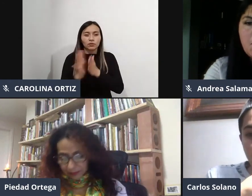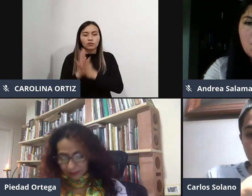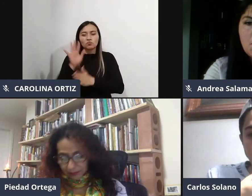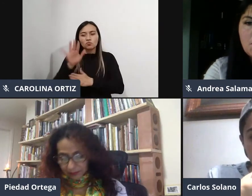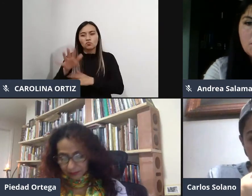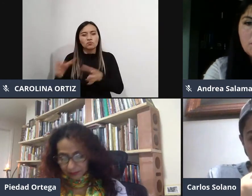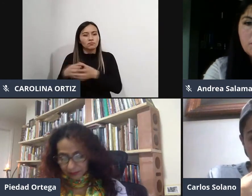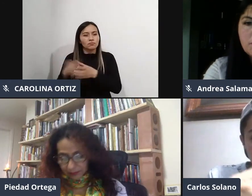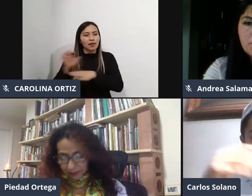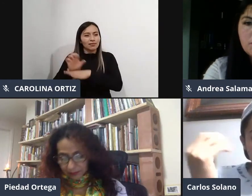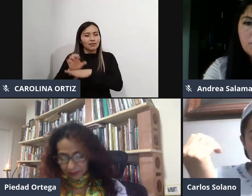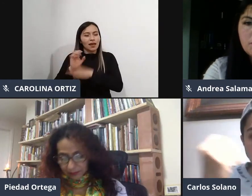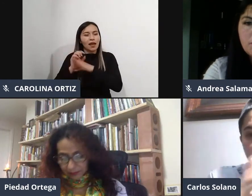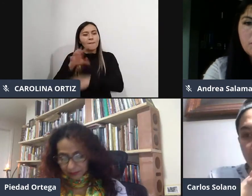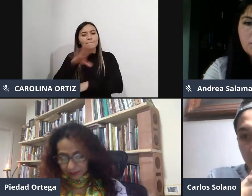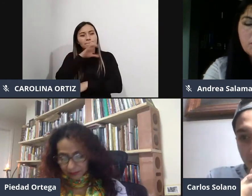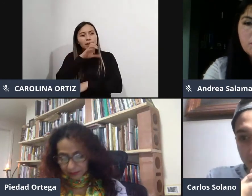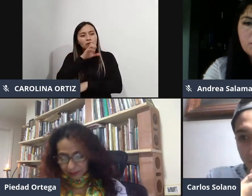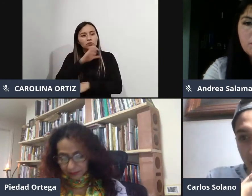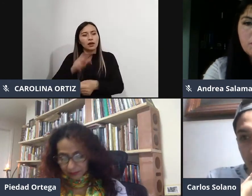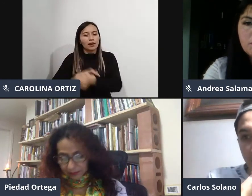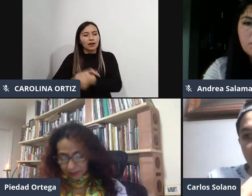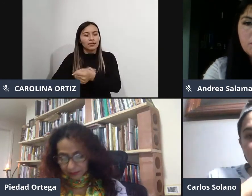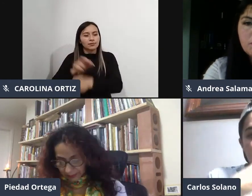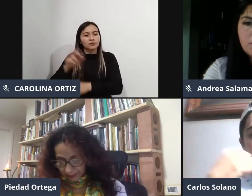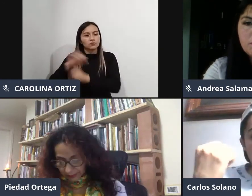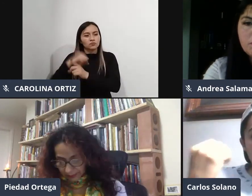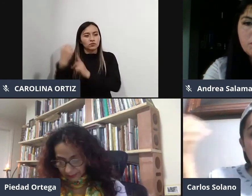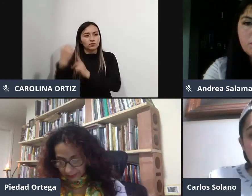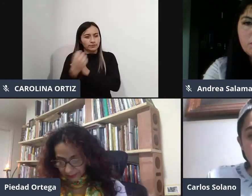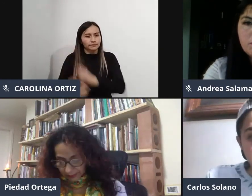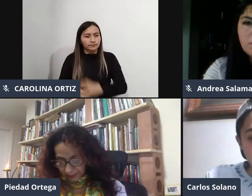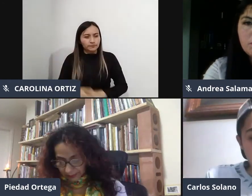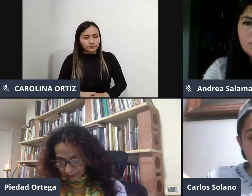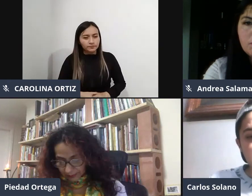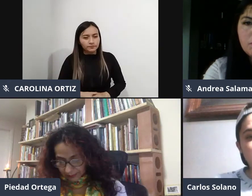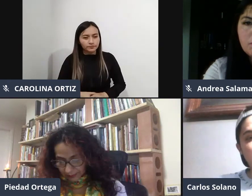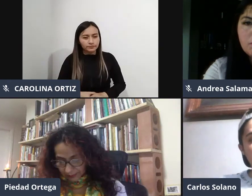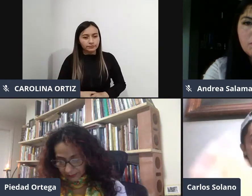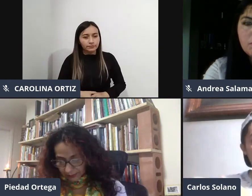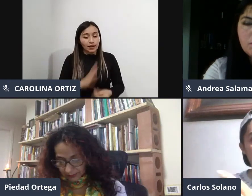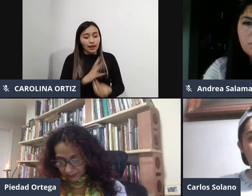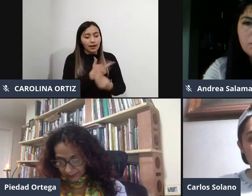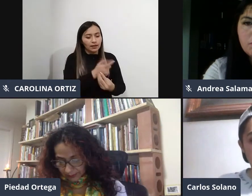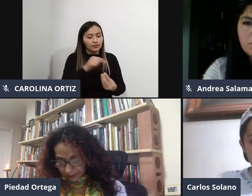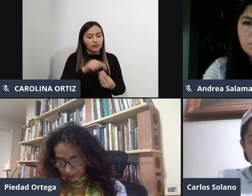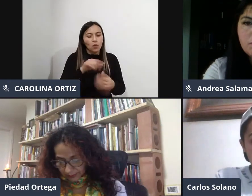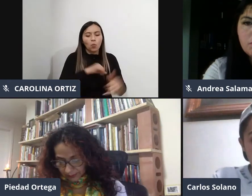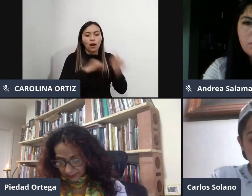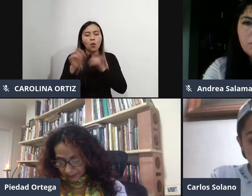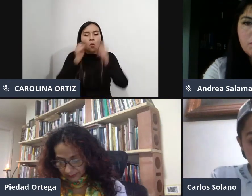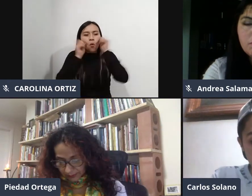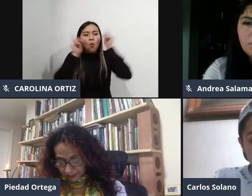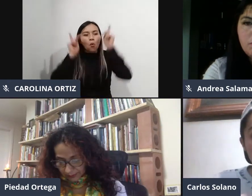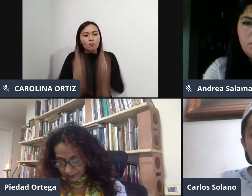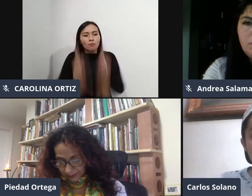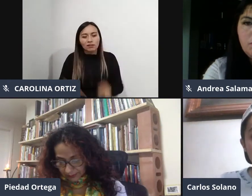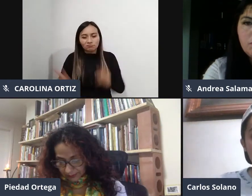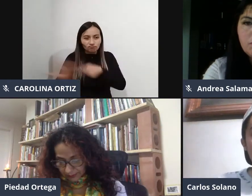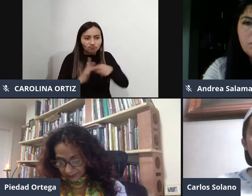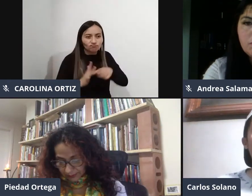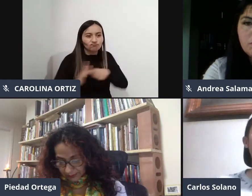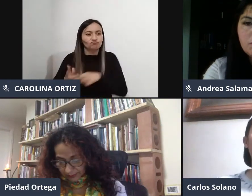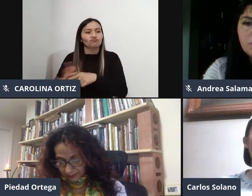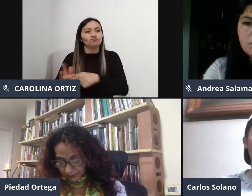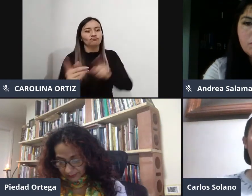por esa pregunta. Y Carola, humaniza. Viéndolo, lo pongo ahí, humaniza.